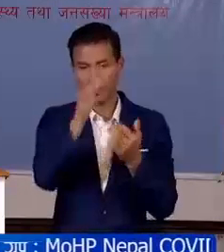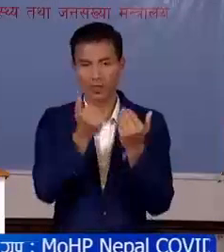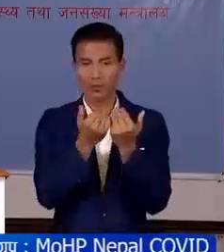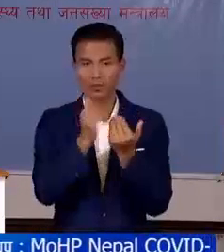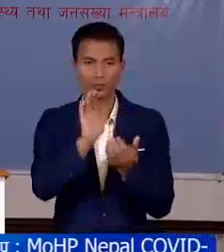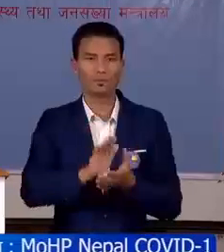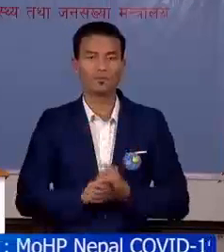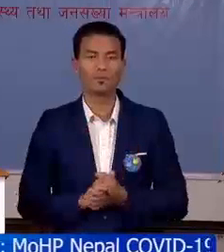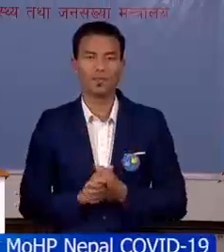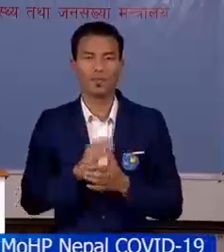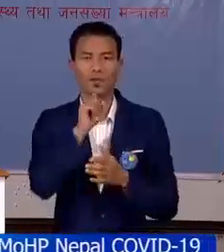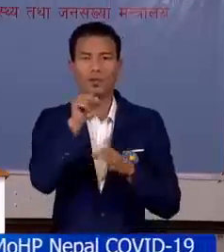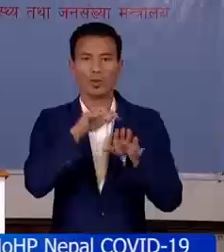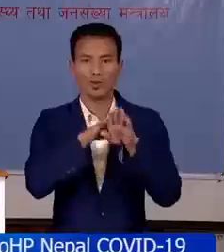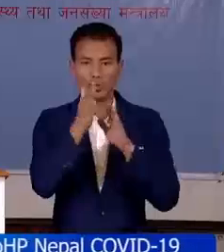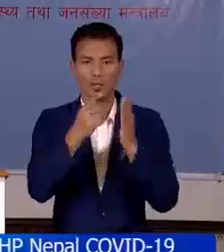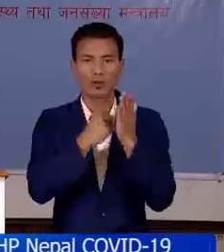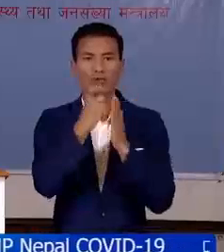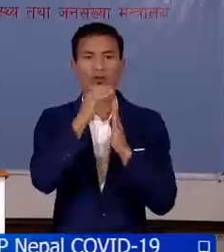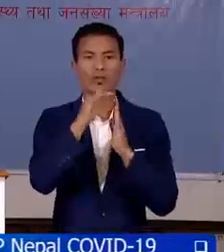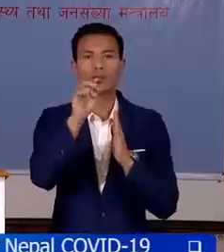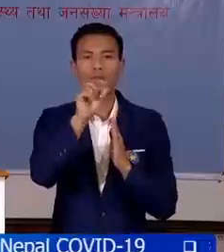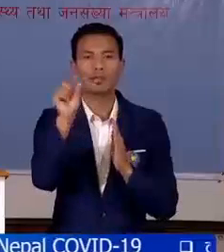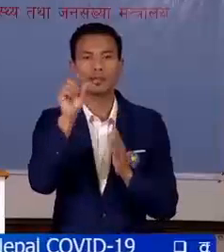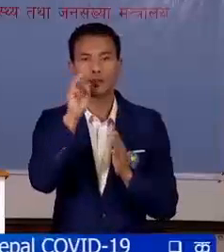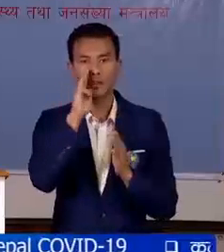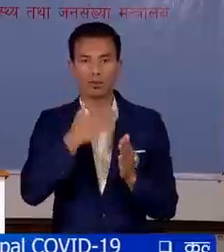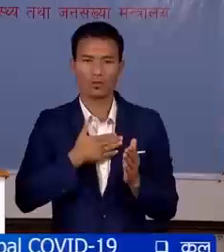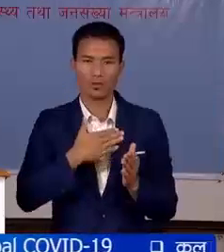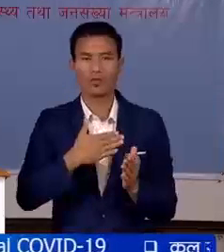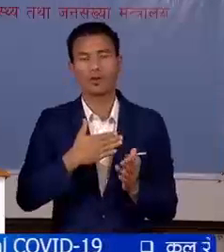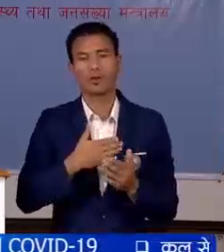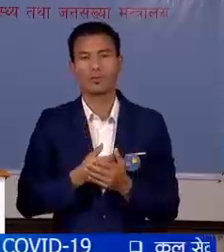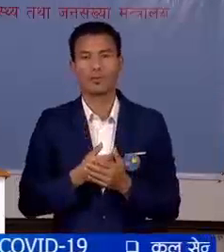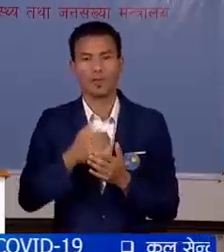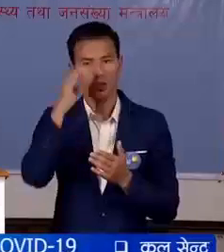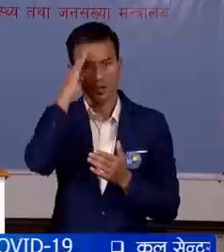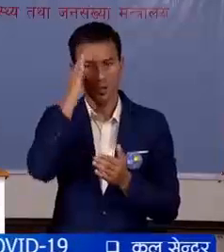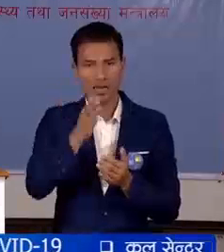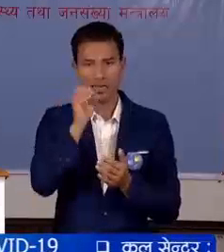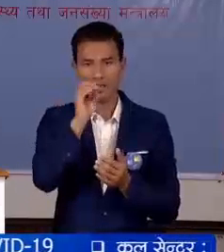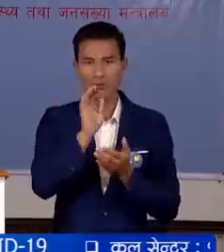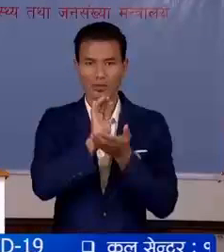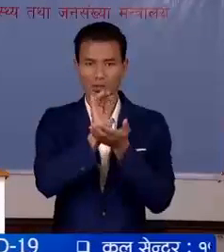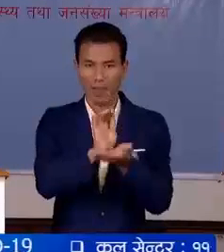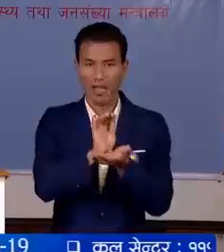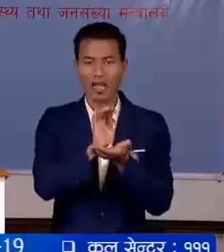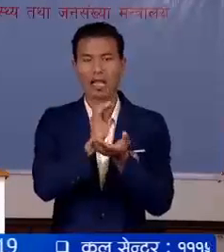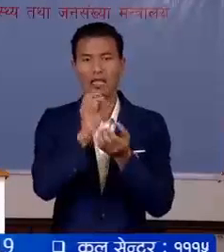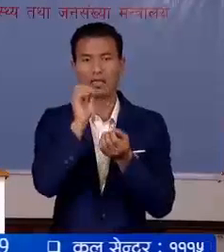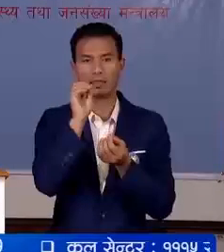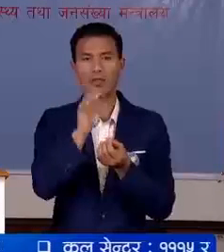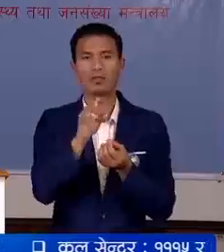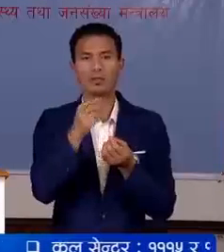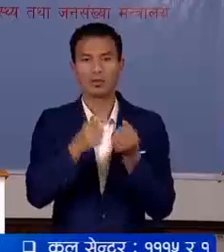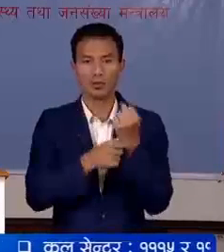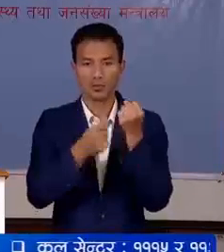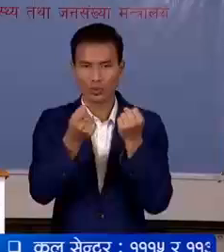चाहांचू, पर यहारूली गुणश्तरी रिता को लागी दुख्य वैरा सरकारली दिये को शेवा उपलब्द वैका